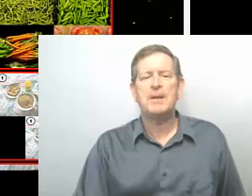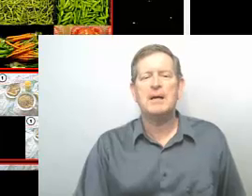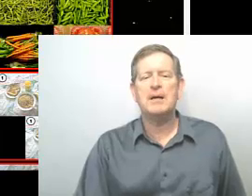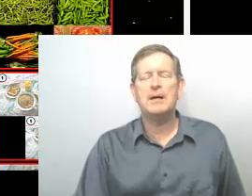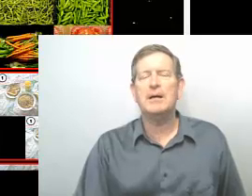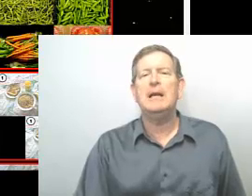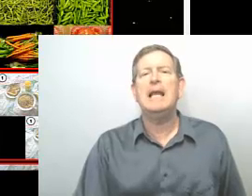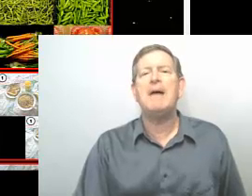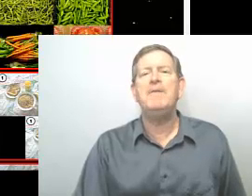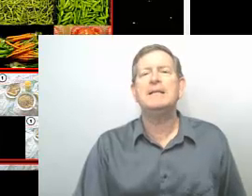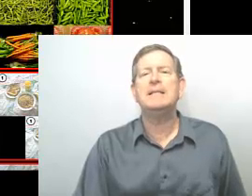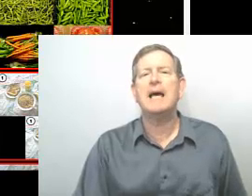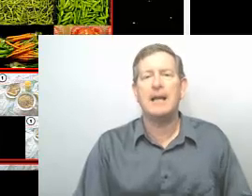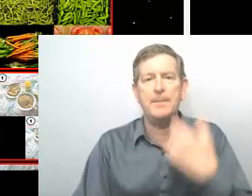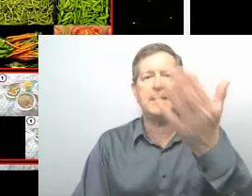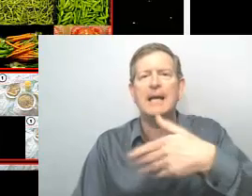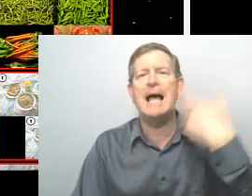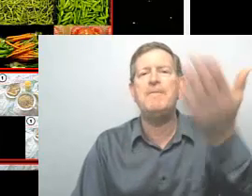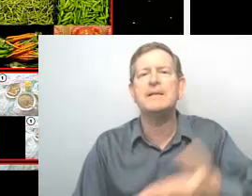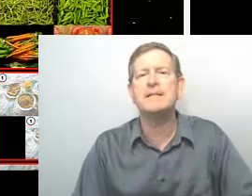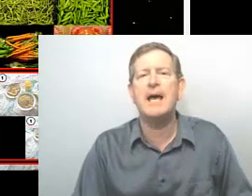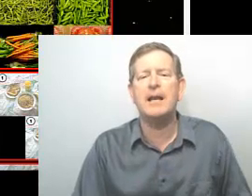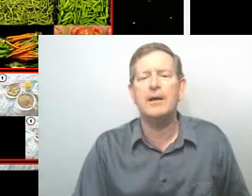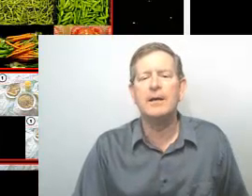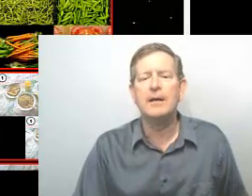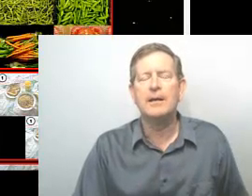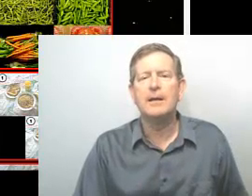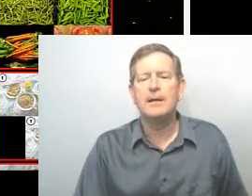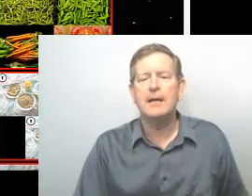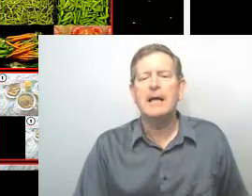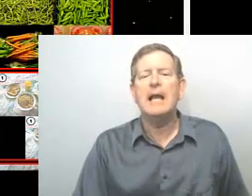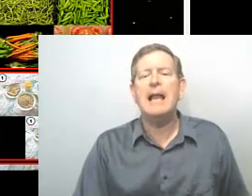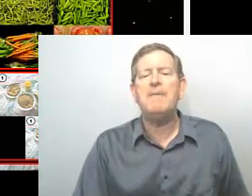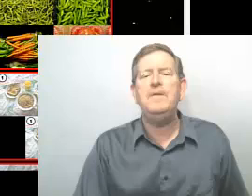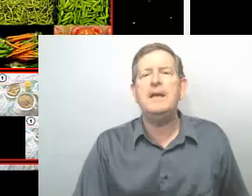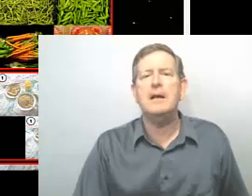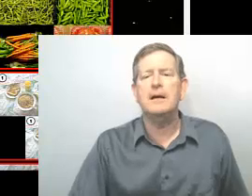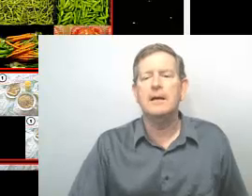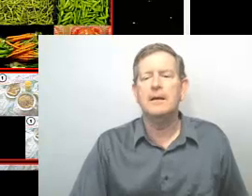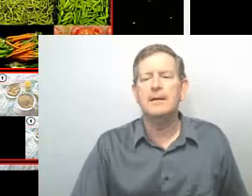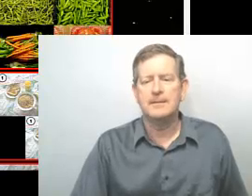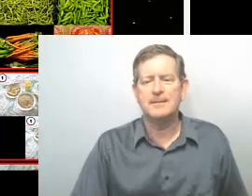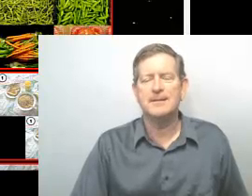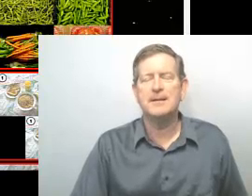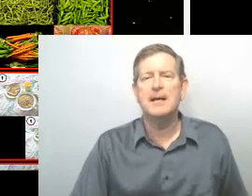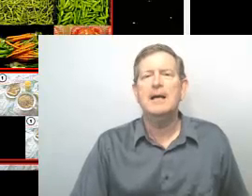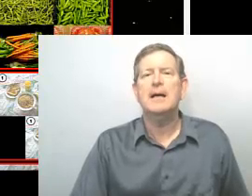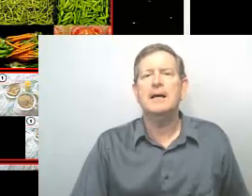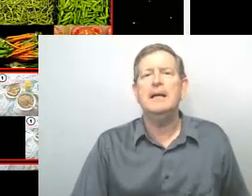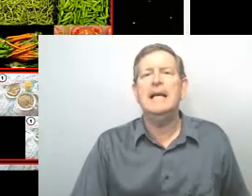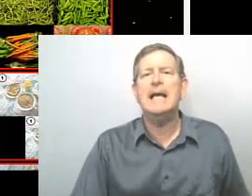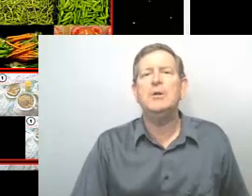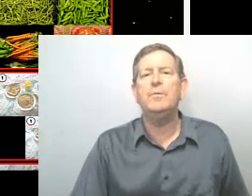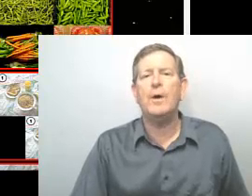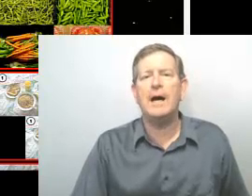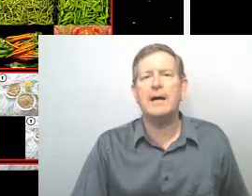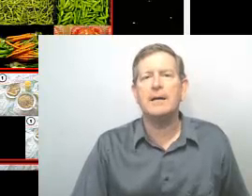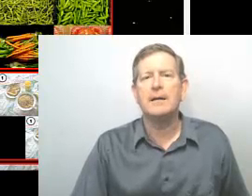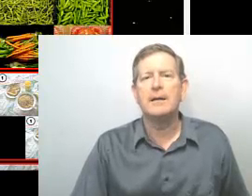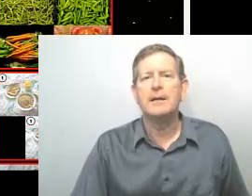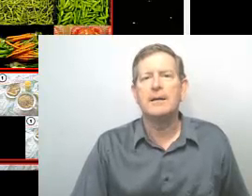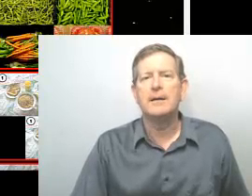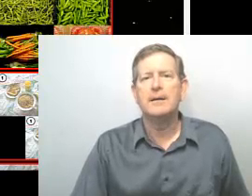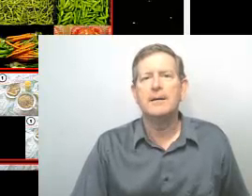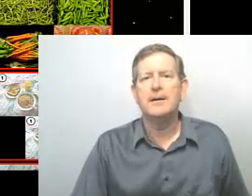animaux. La vaisselle, répétez, la vaisselle. La ville. Les